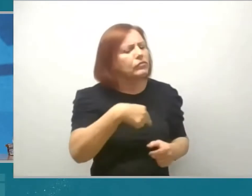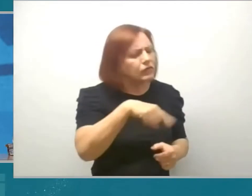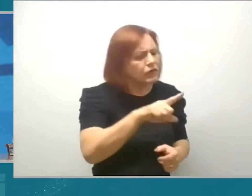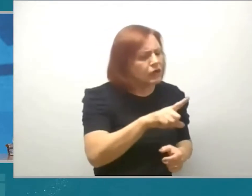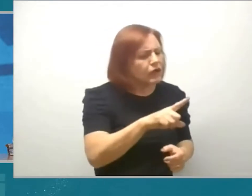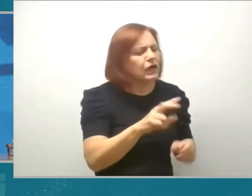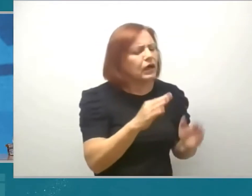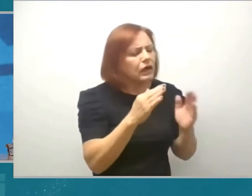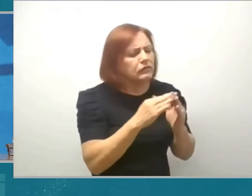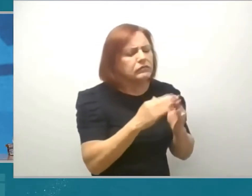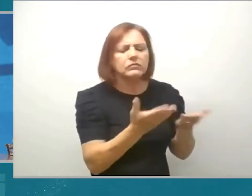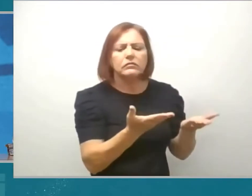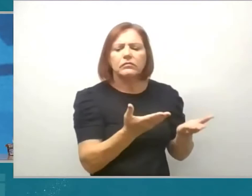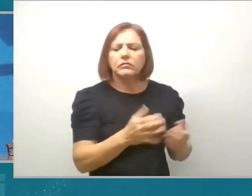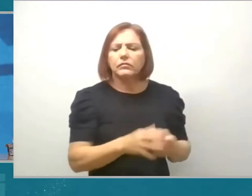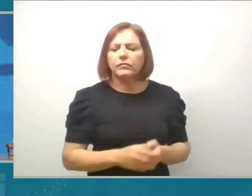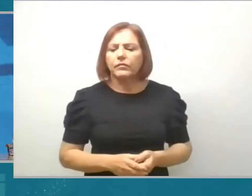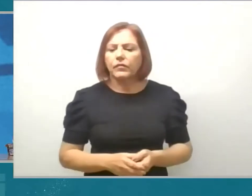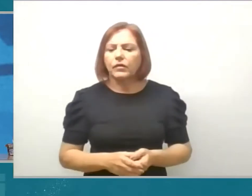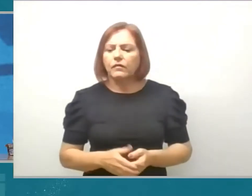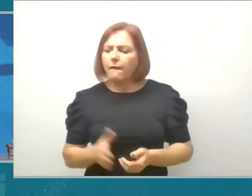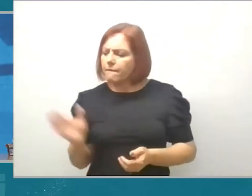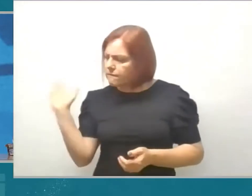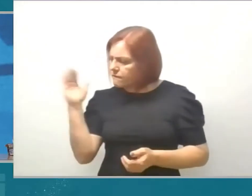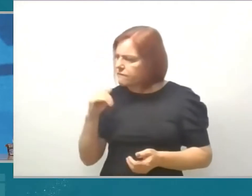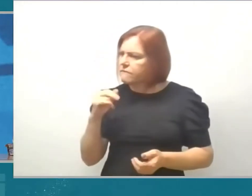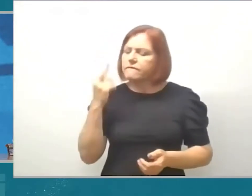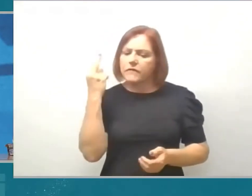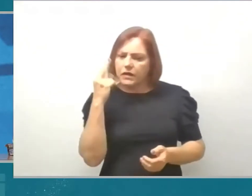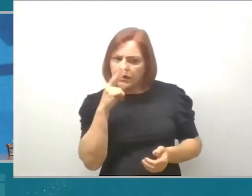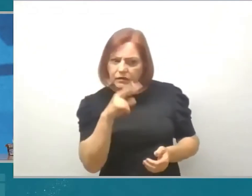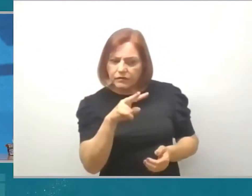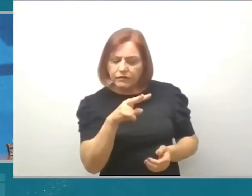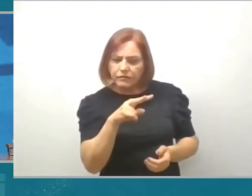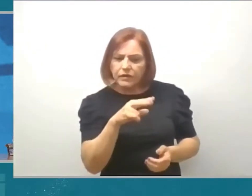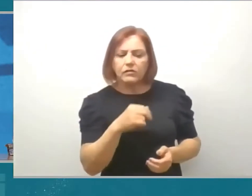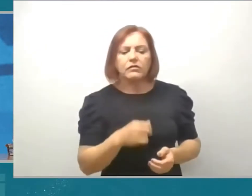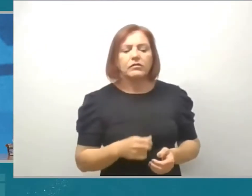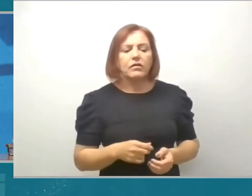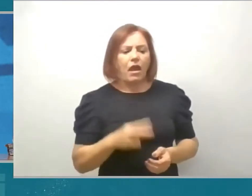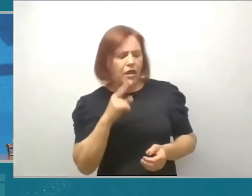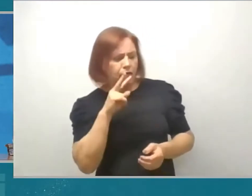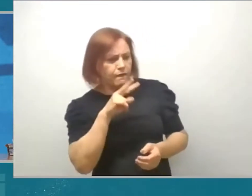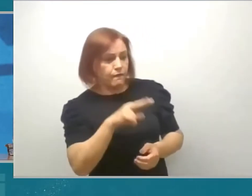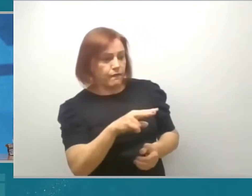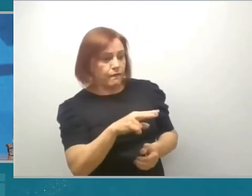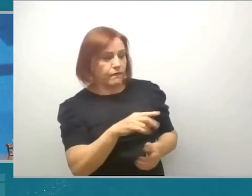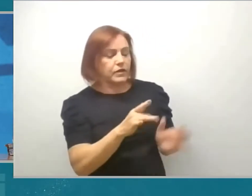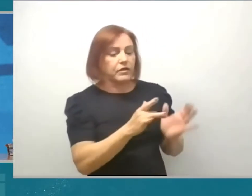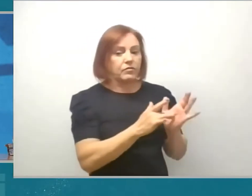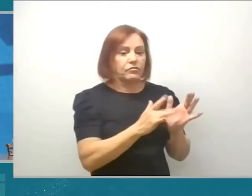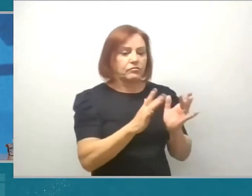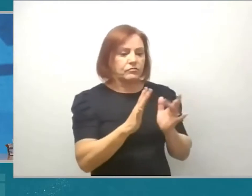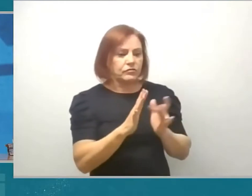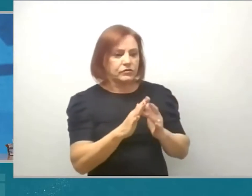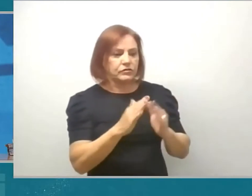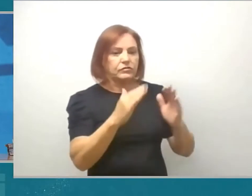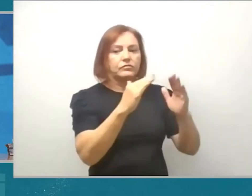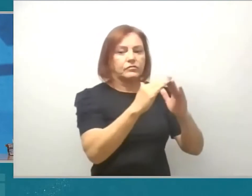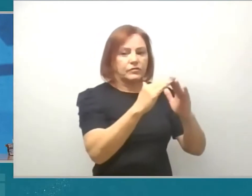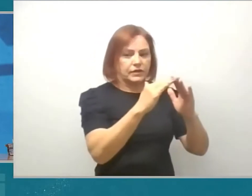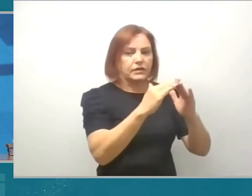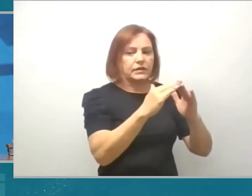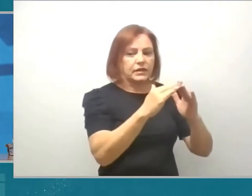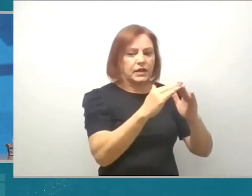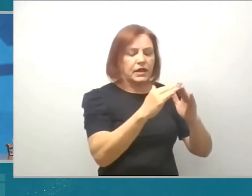e viram onde Jesus estava morando, e ficaram com ele aquele dia. sendo mais ou menos